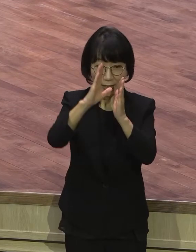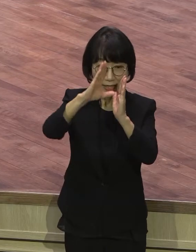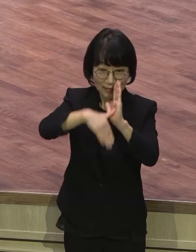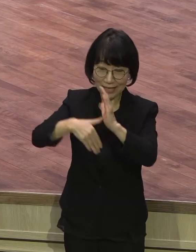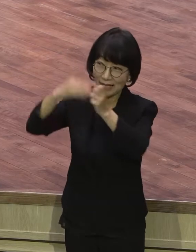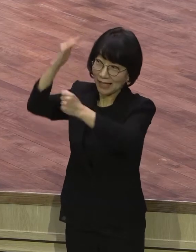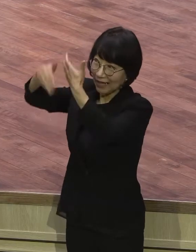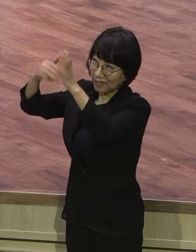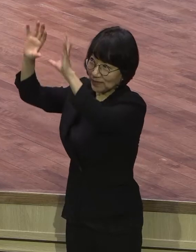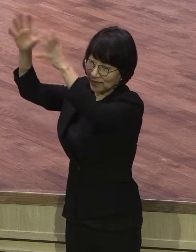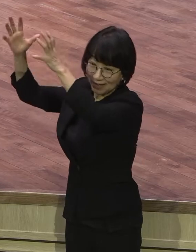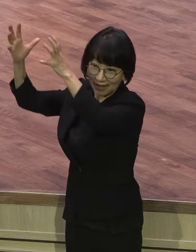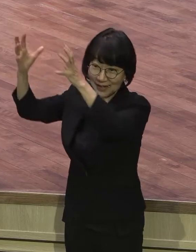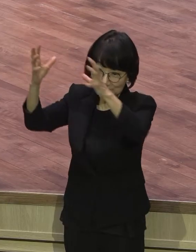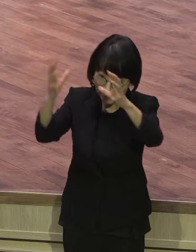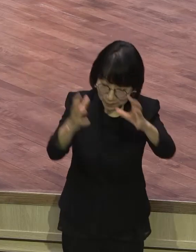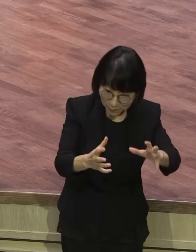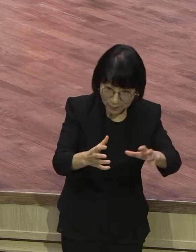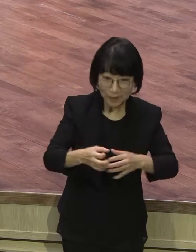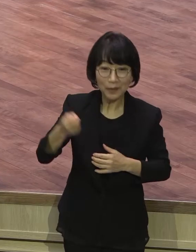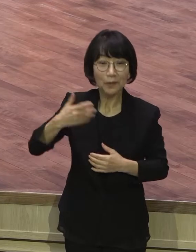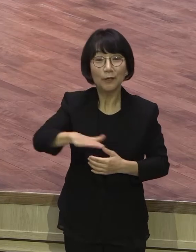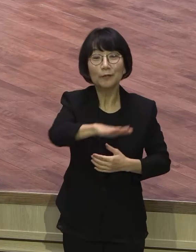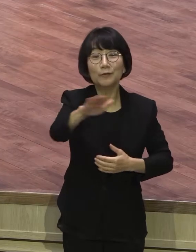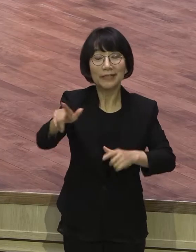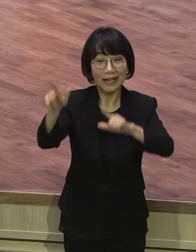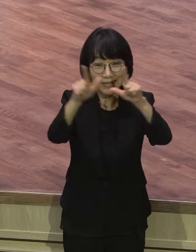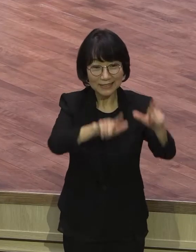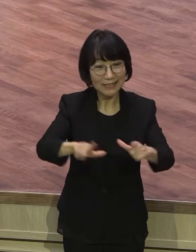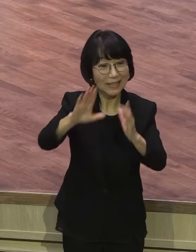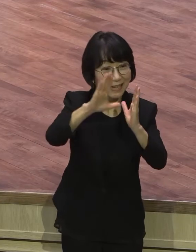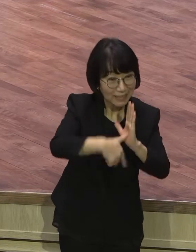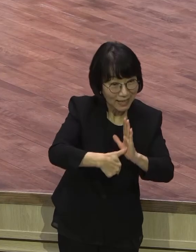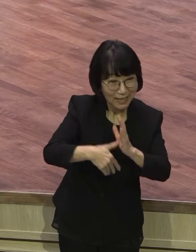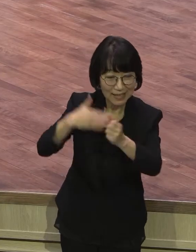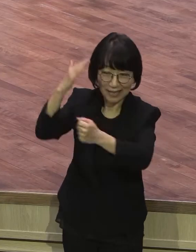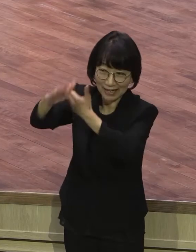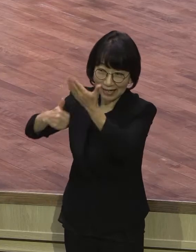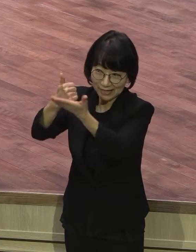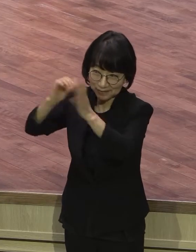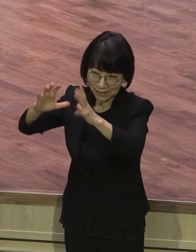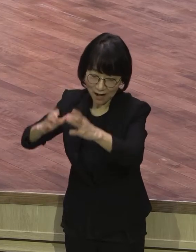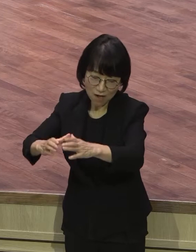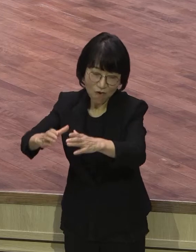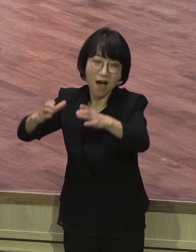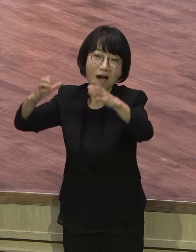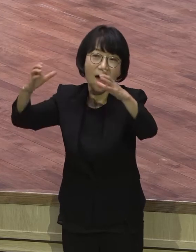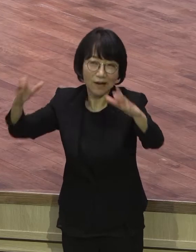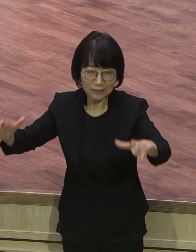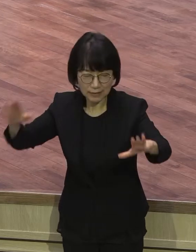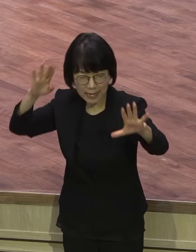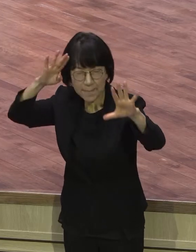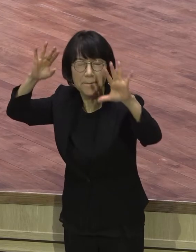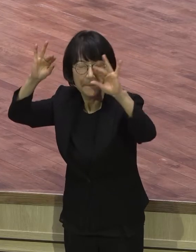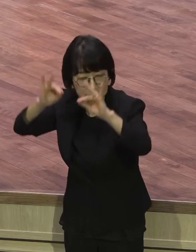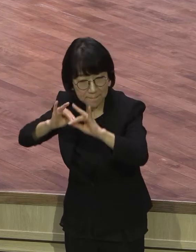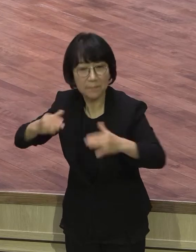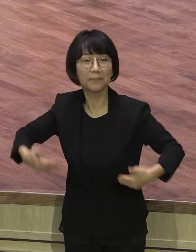되어야 하고 우리의 삶이 하나님의 나라 확장에 맞춰져야 한다. 그 말이에요.